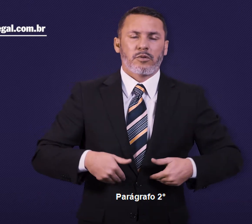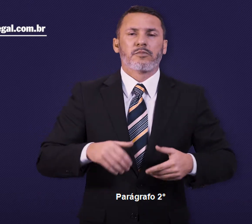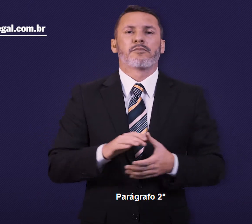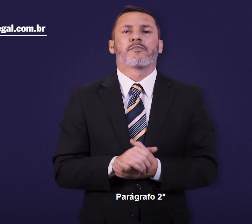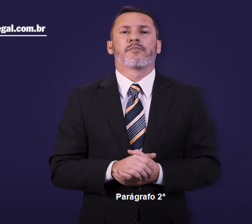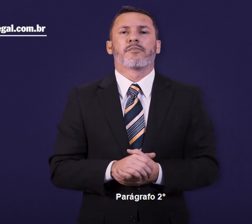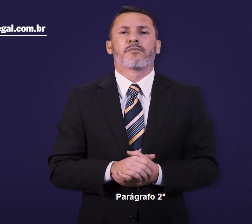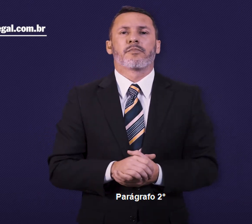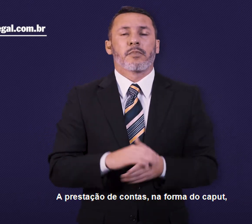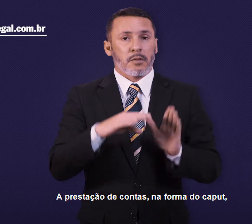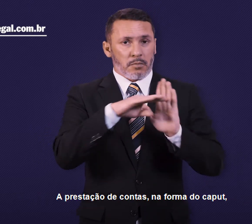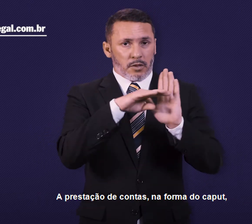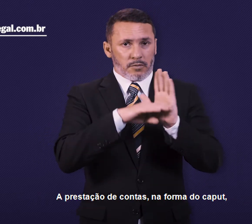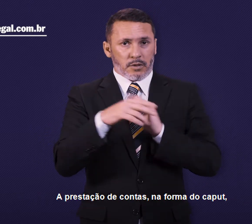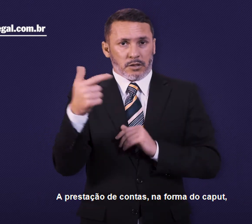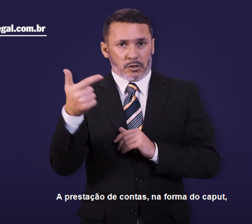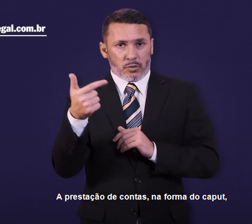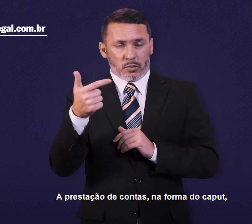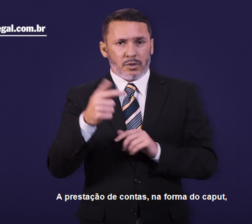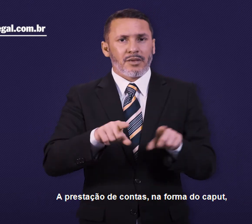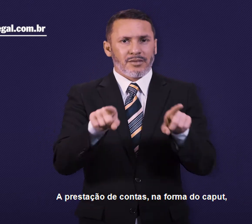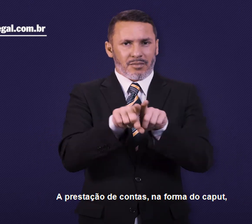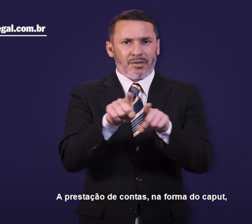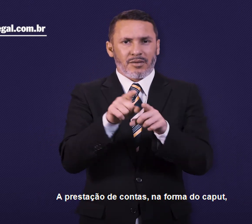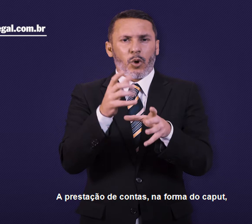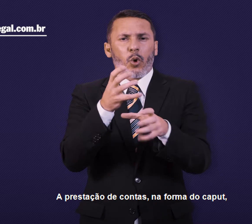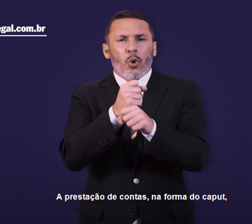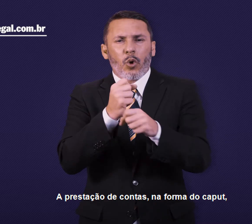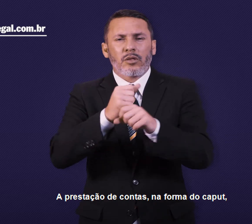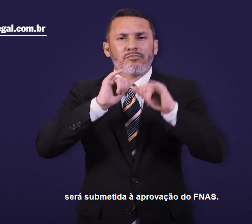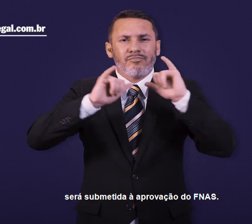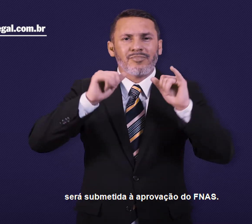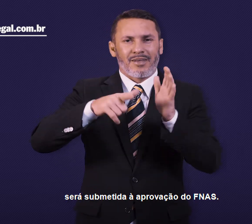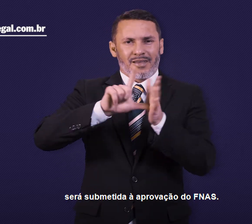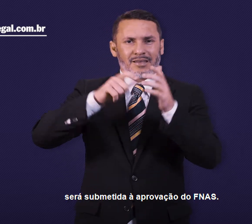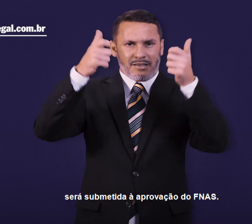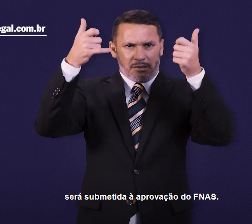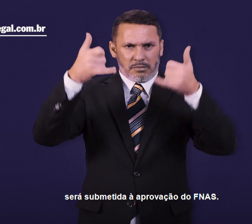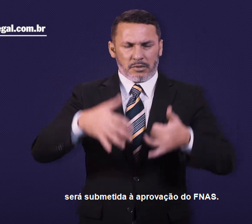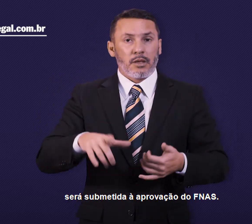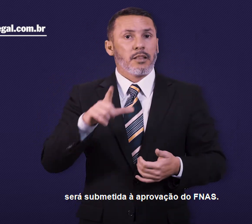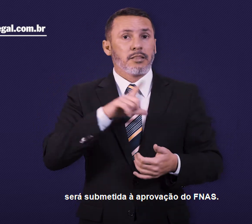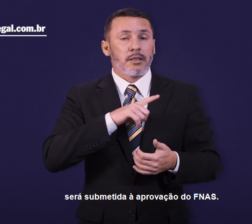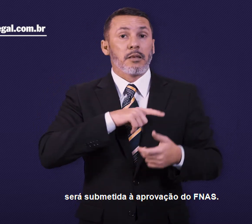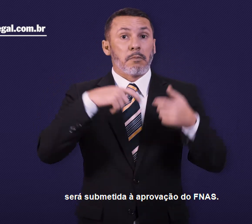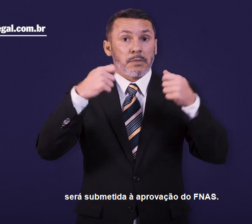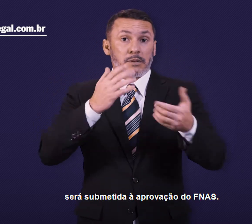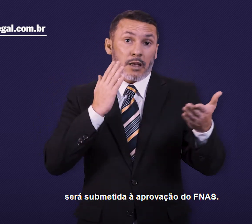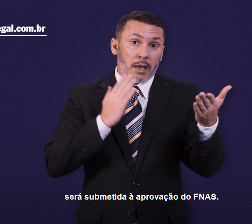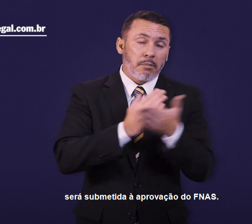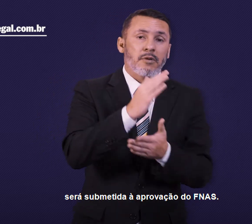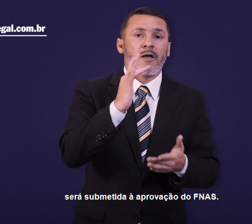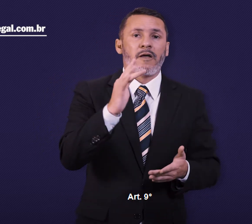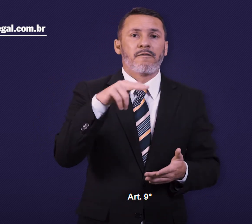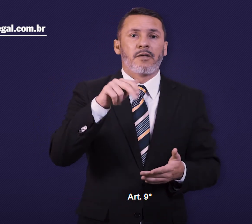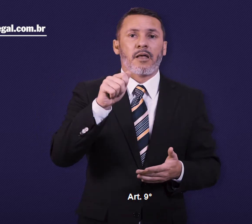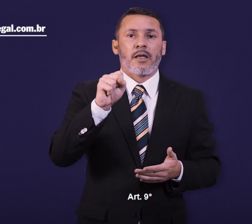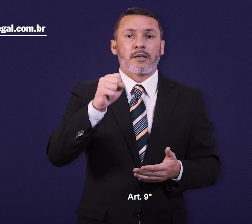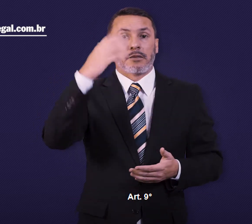Parágrafo 2º. A prestação de contas na forma do caput será submetida à aprovação do FNAS. Artigo 9º.